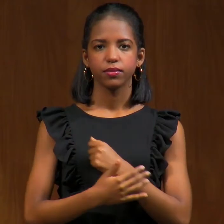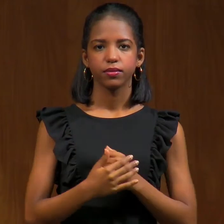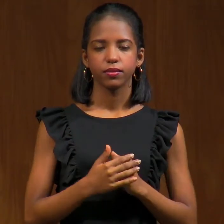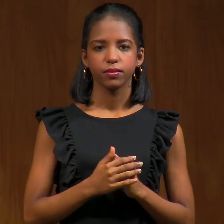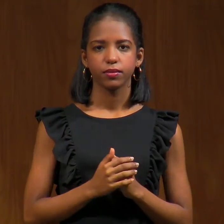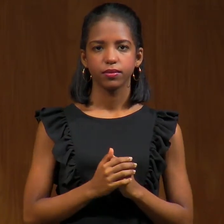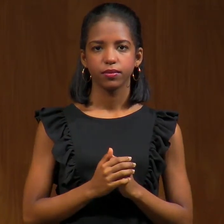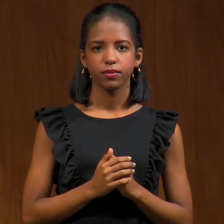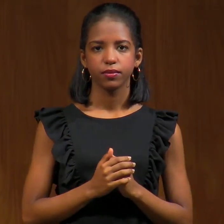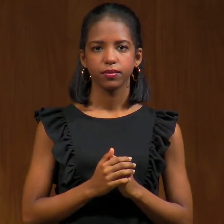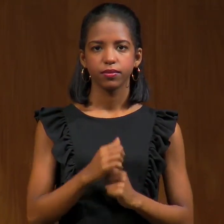Canadá.